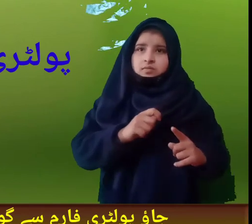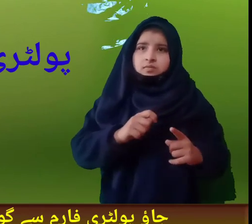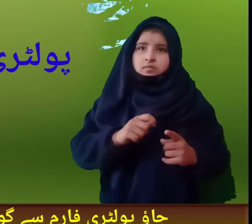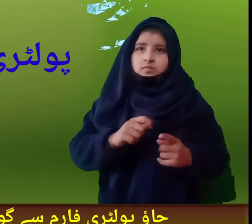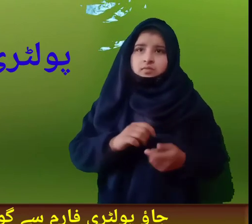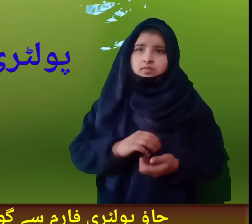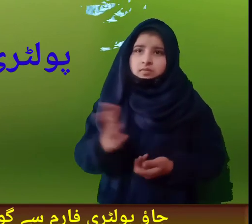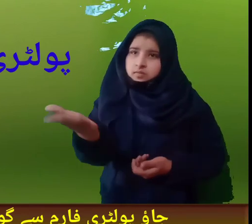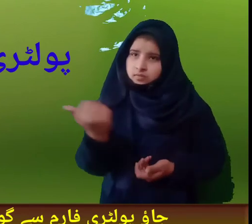गोश्त ले आओ।